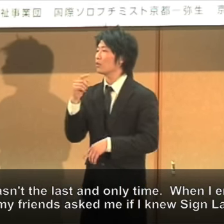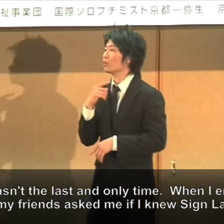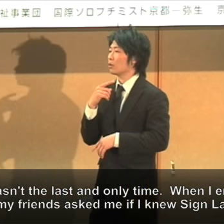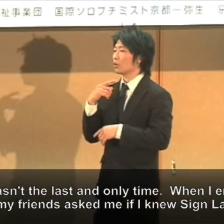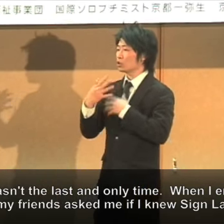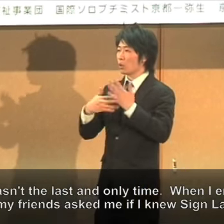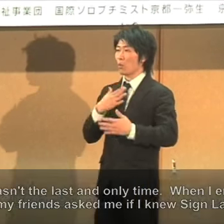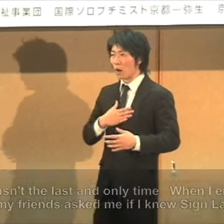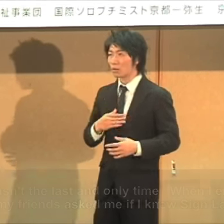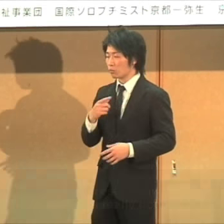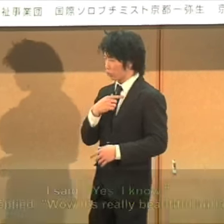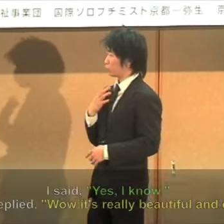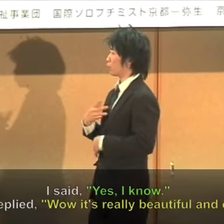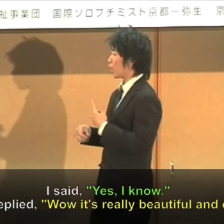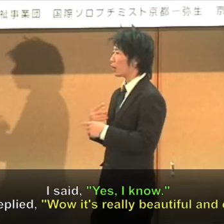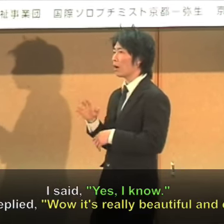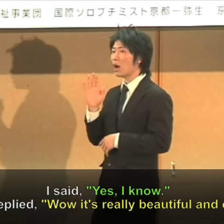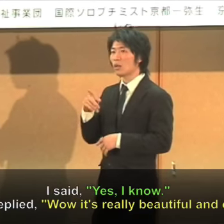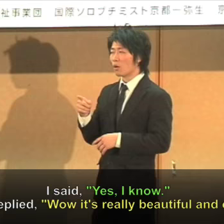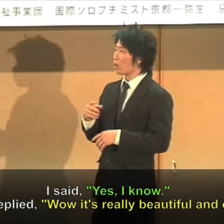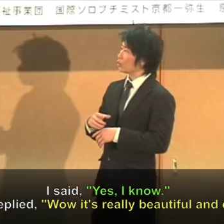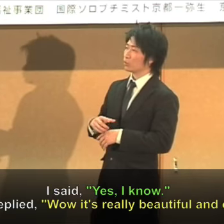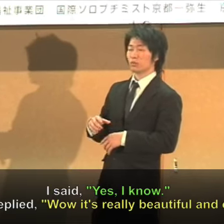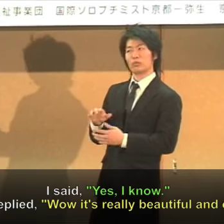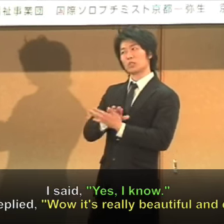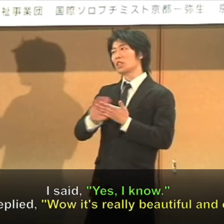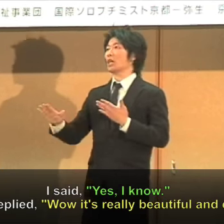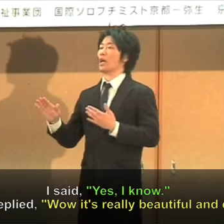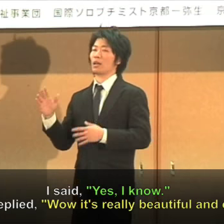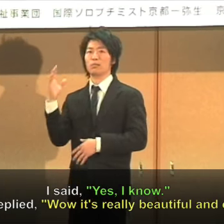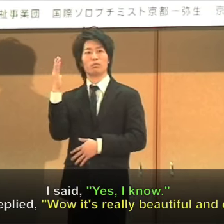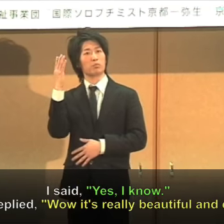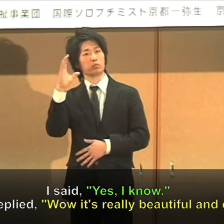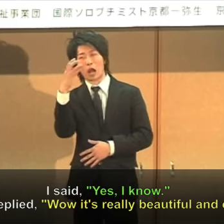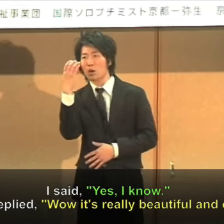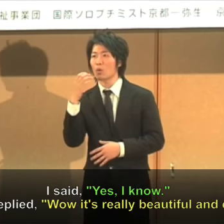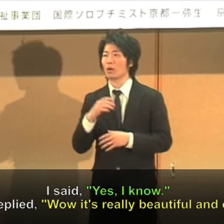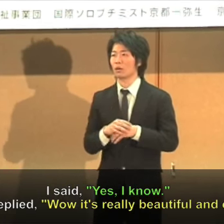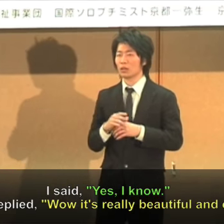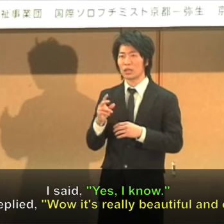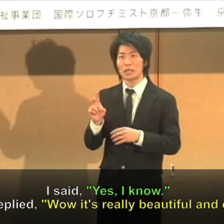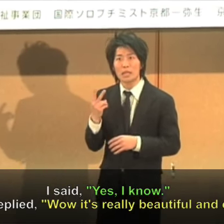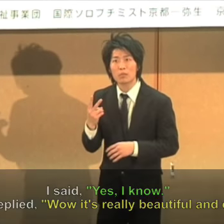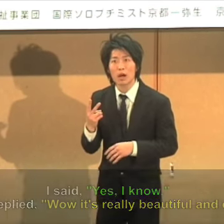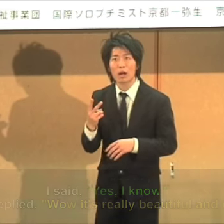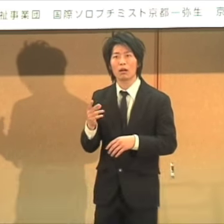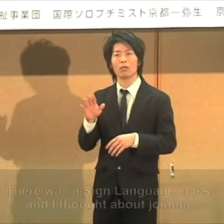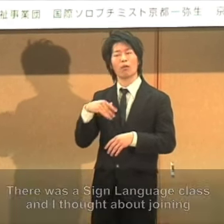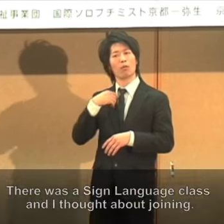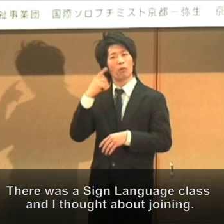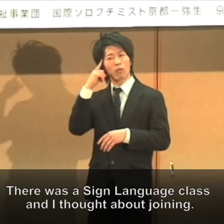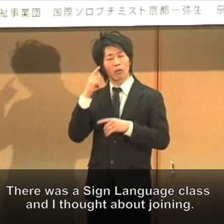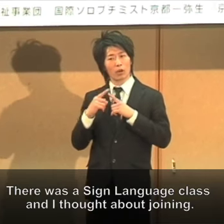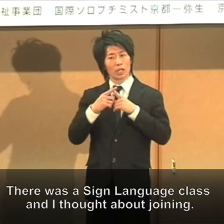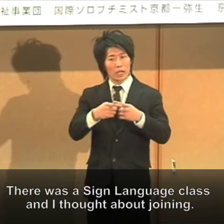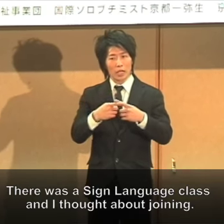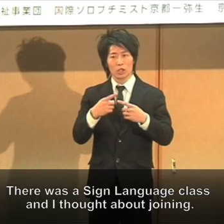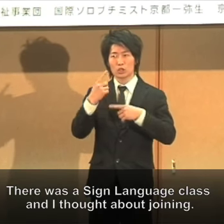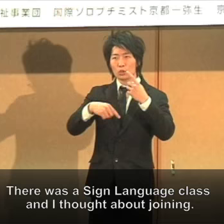ってシワが分かると、みんなに分かると、シワっていいな、かっこいいな、綺麗だなというふうに言われるようになり